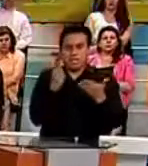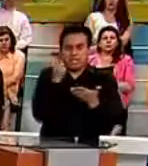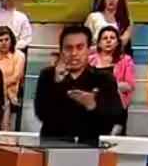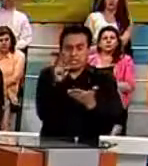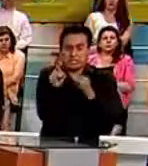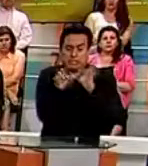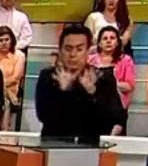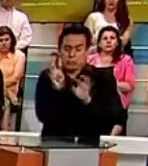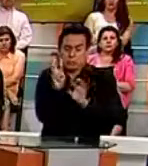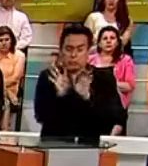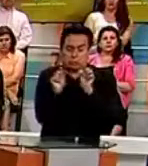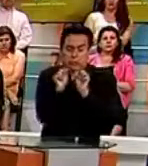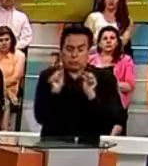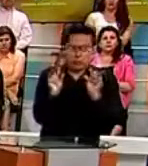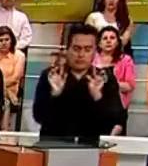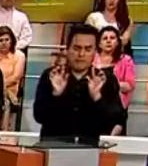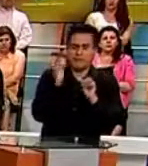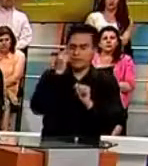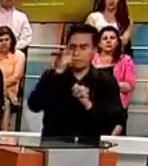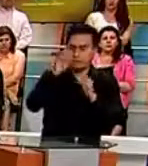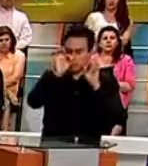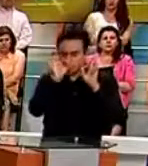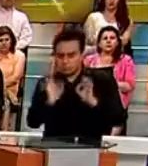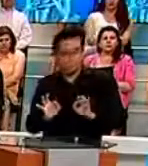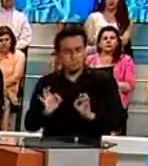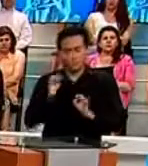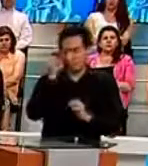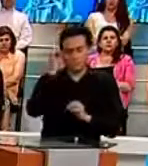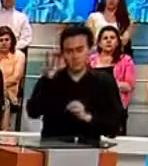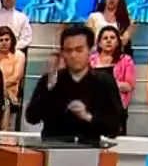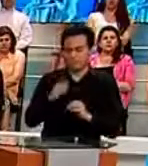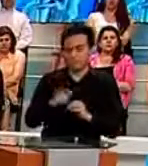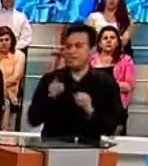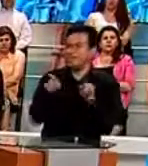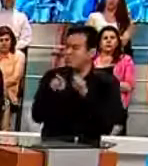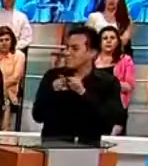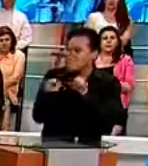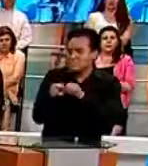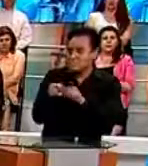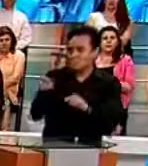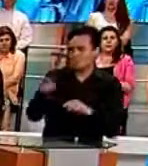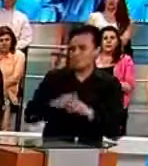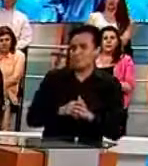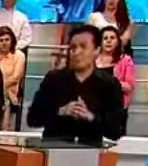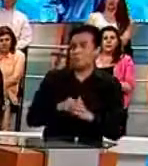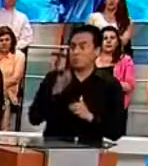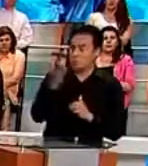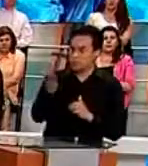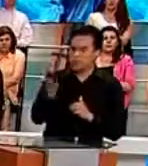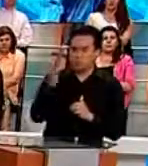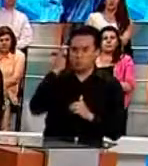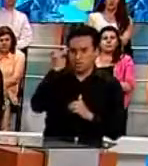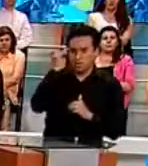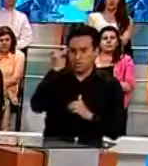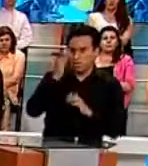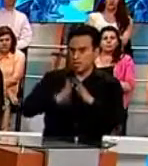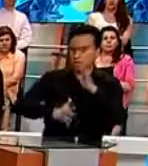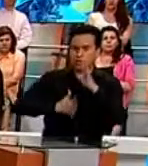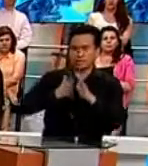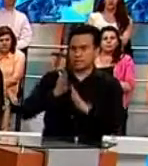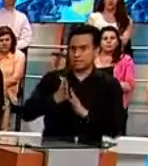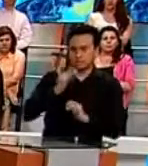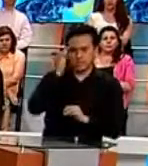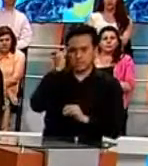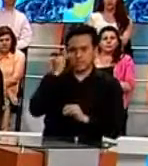tres, cuatro cosas, pero no voy a entender en detalle lo que me está diciendo. Esto es como lo mismo. Si usted no sabe lengua de señas